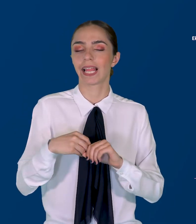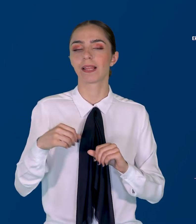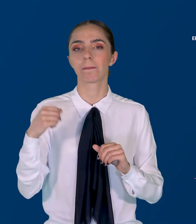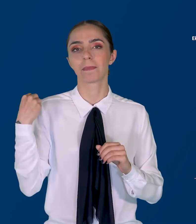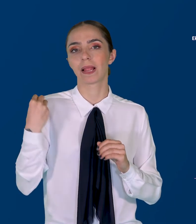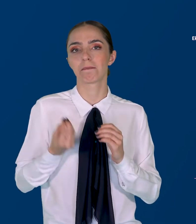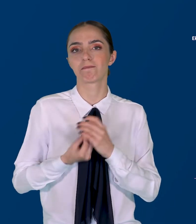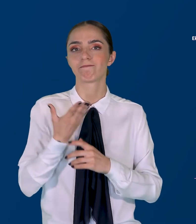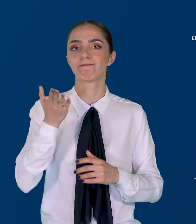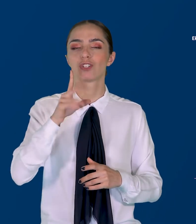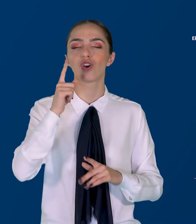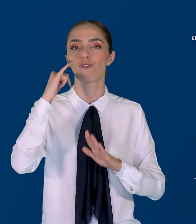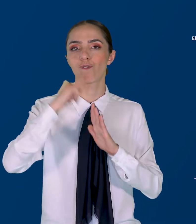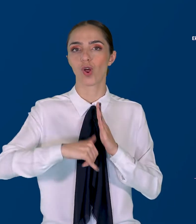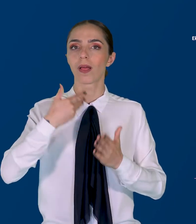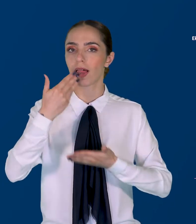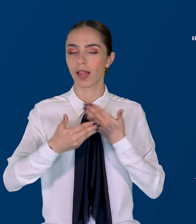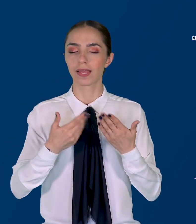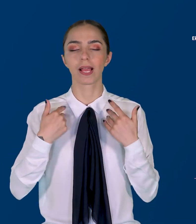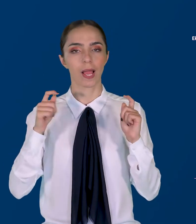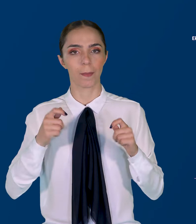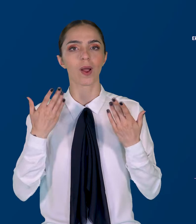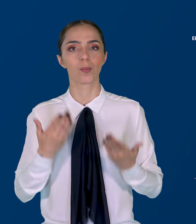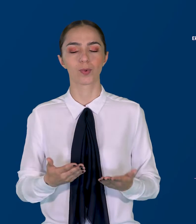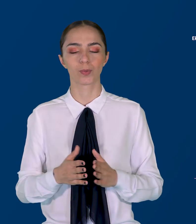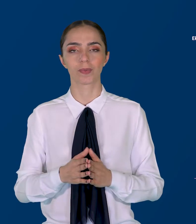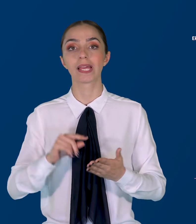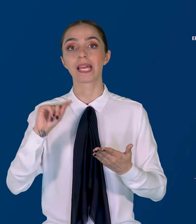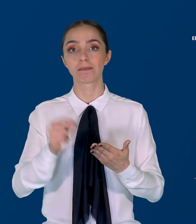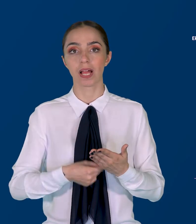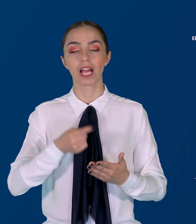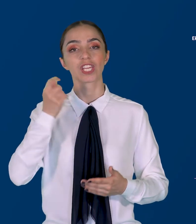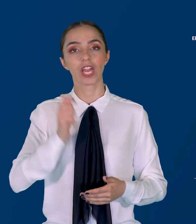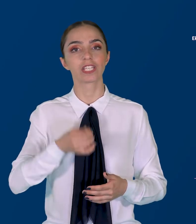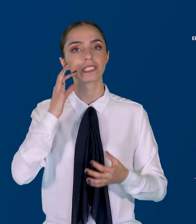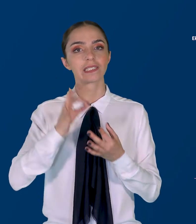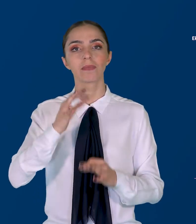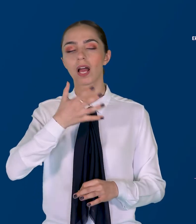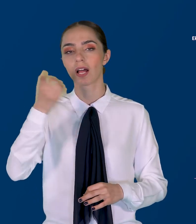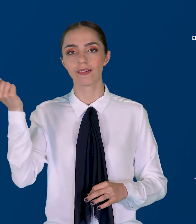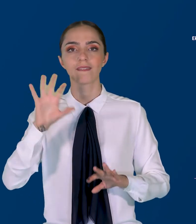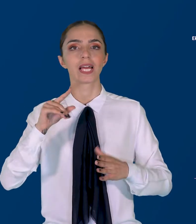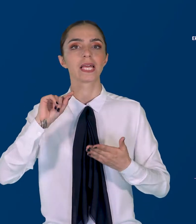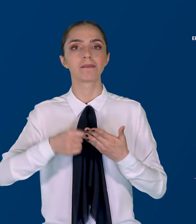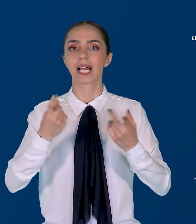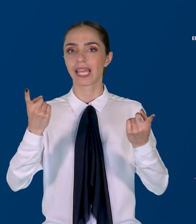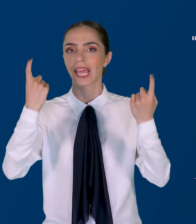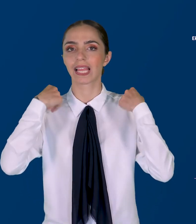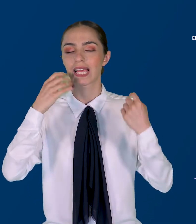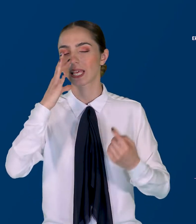ederim. İmza. Gerçek lehtarın veya imza yetkililerinin imzası. İmza